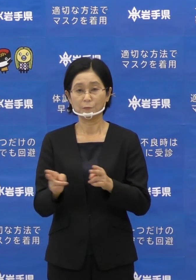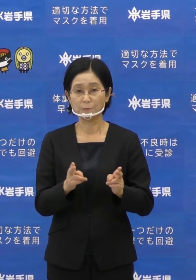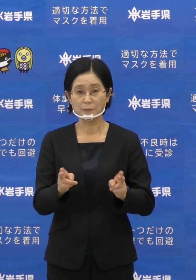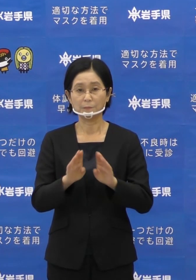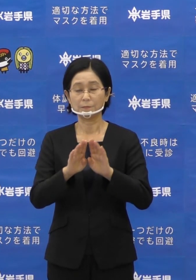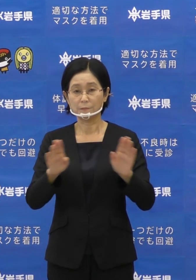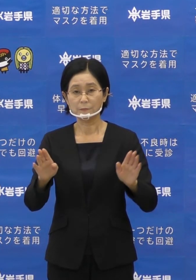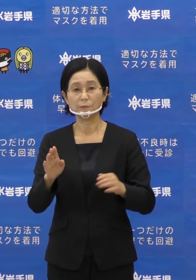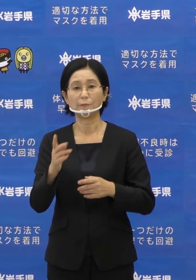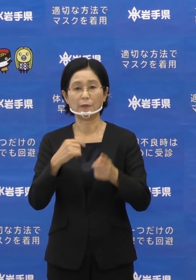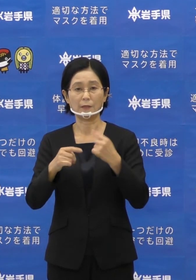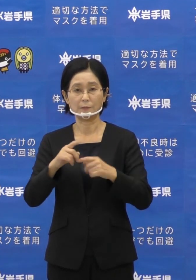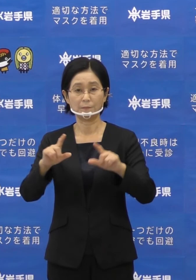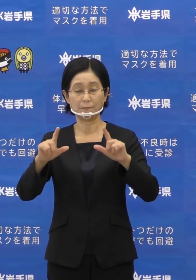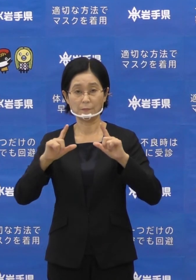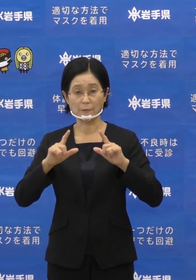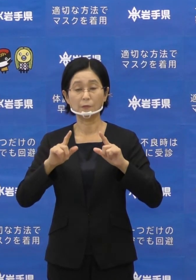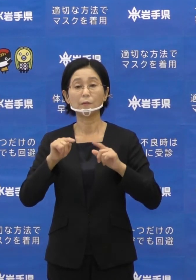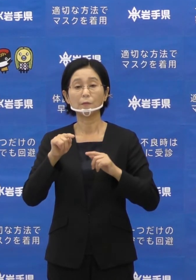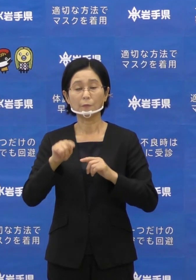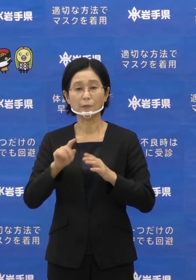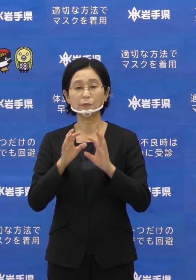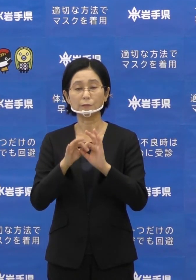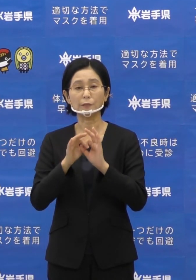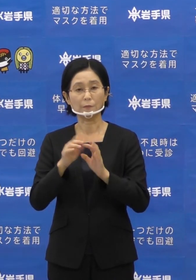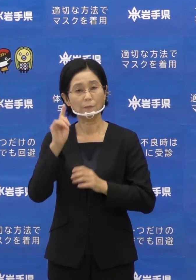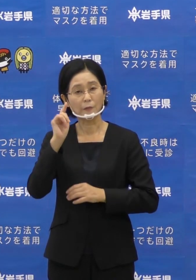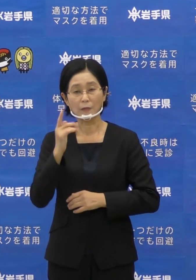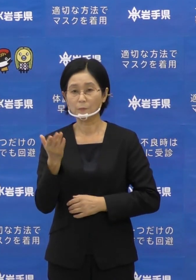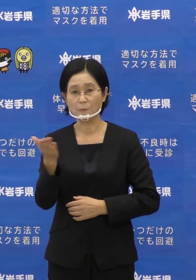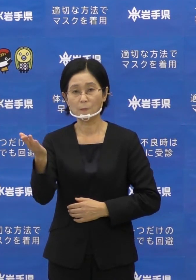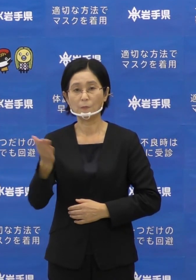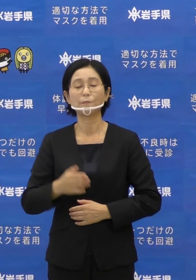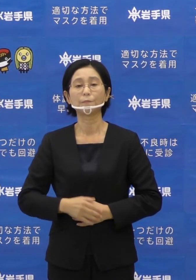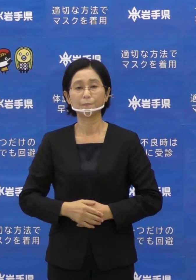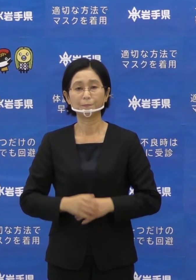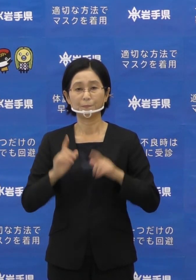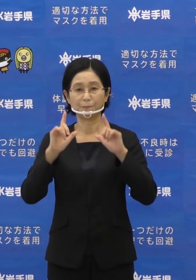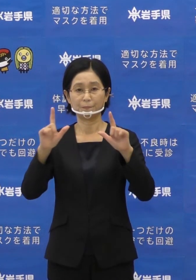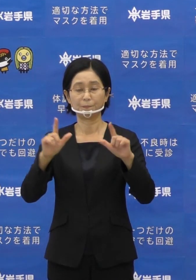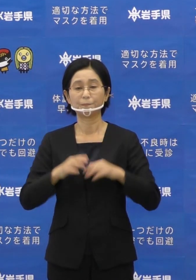て、知事のまずご所感から伺えますでしょうか。 はい。